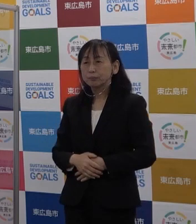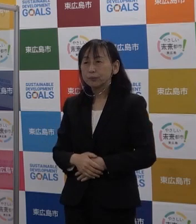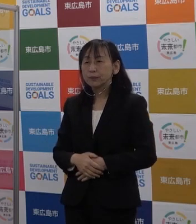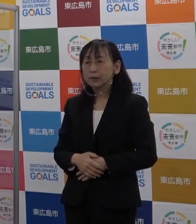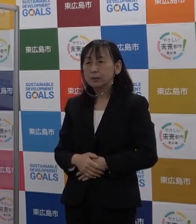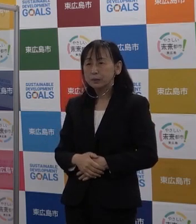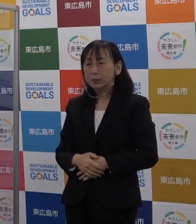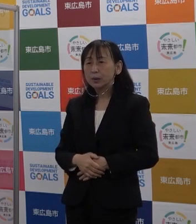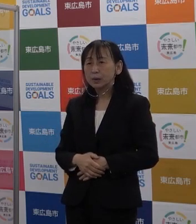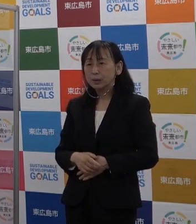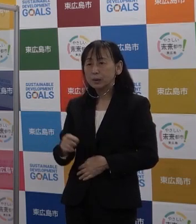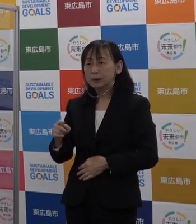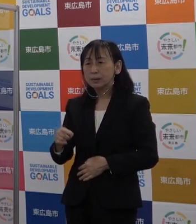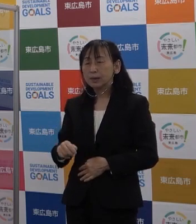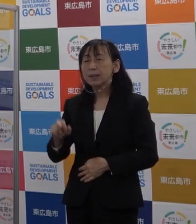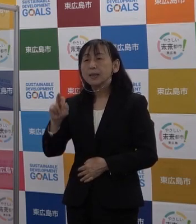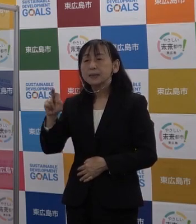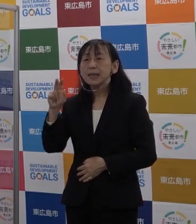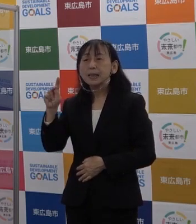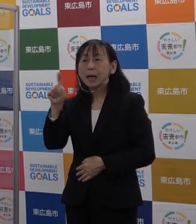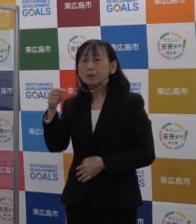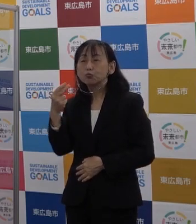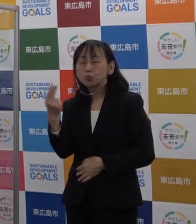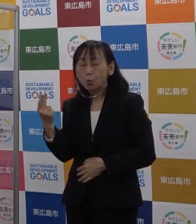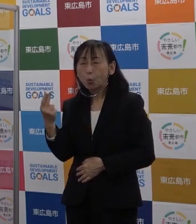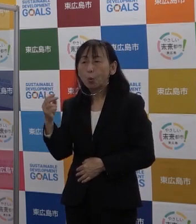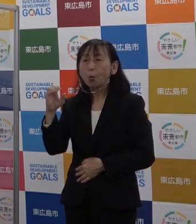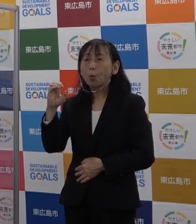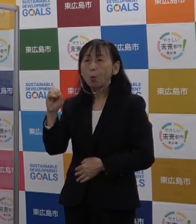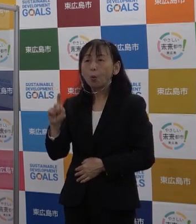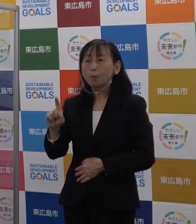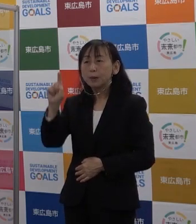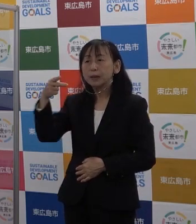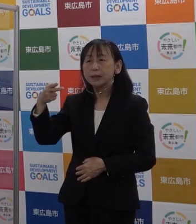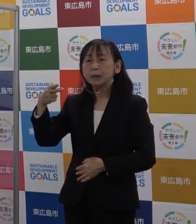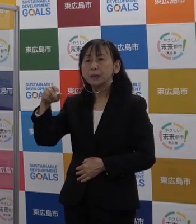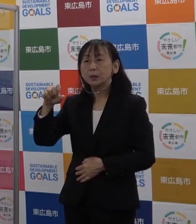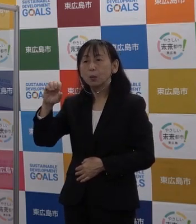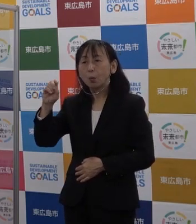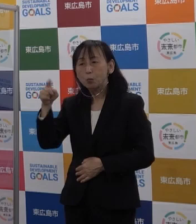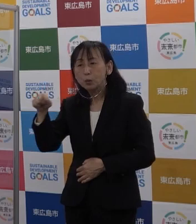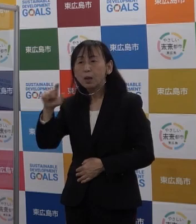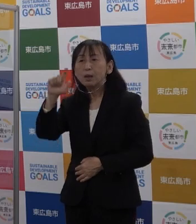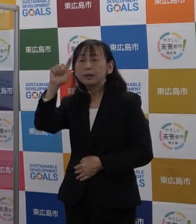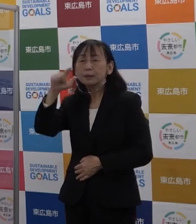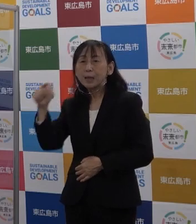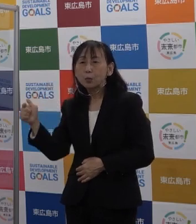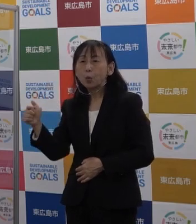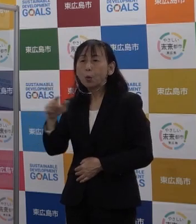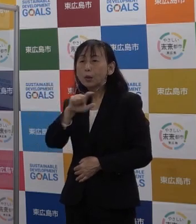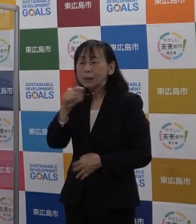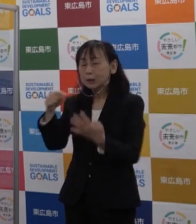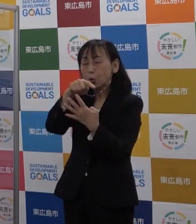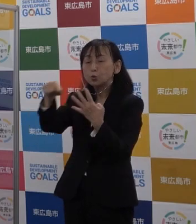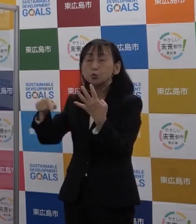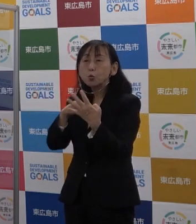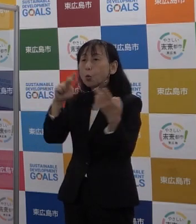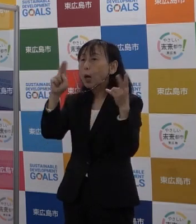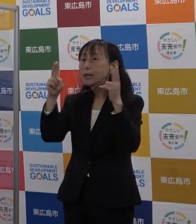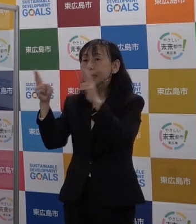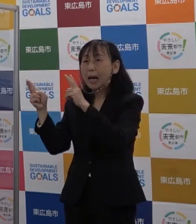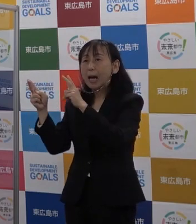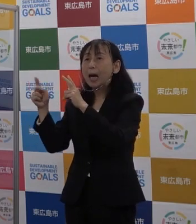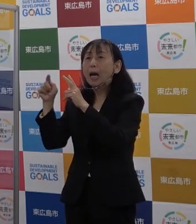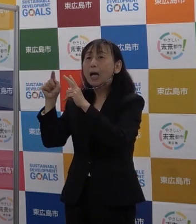オン、アイトライ、ネイライファーム、高杉コンビ、この4社が、ま